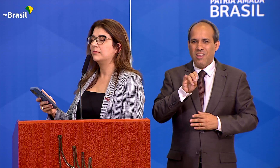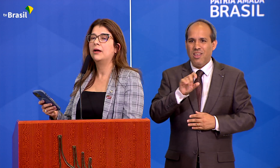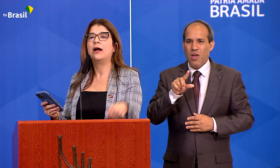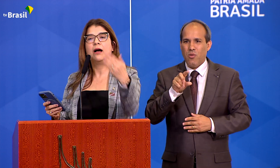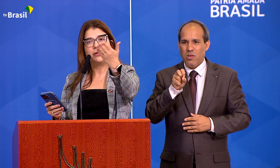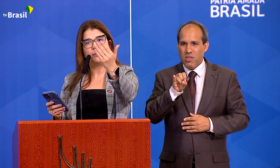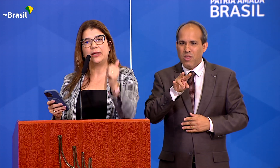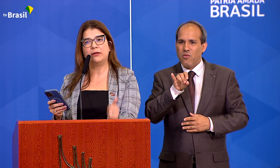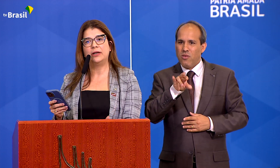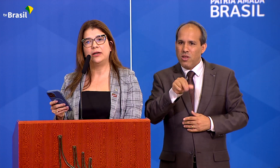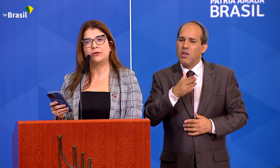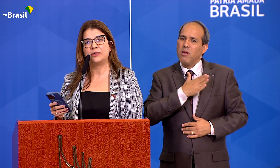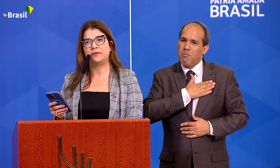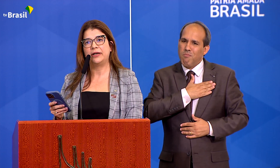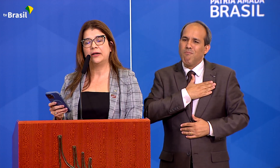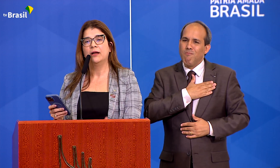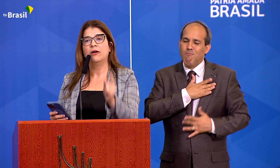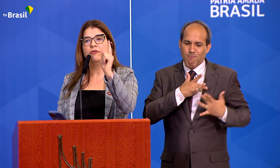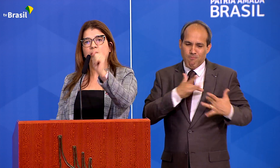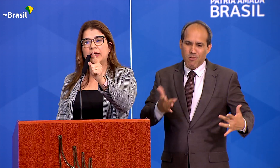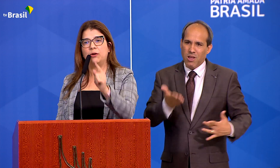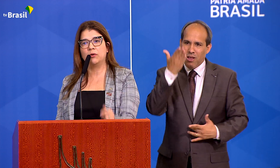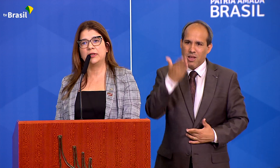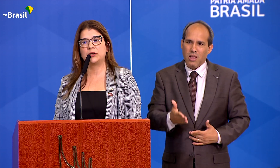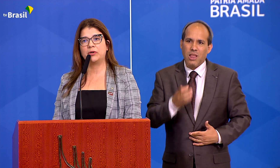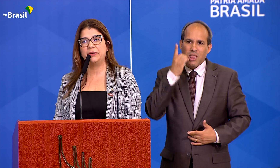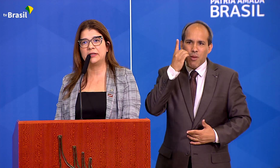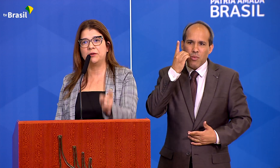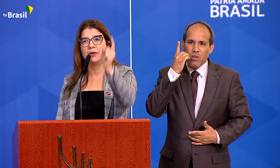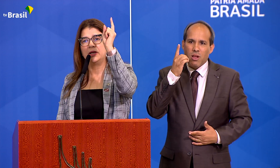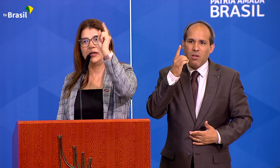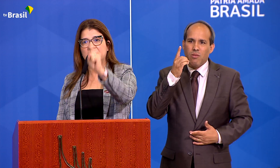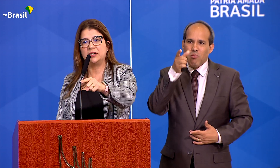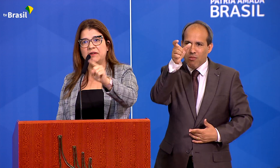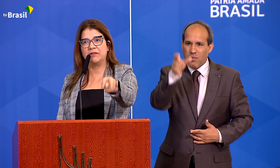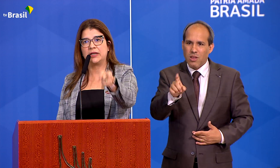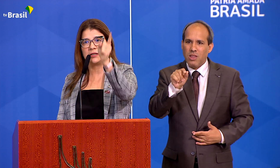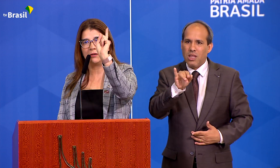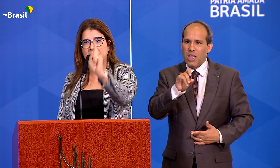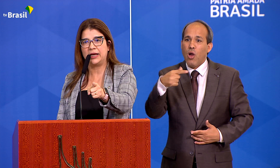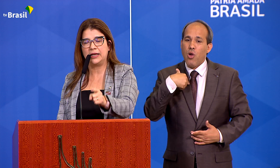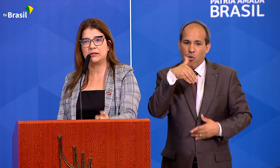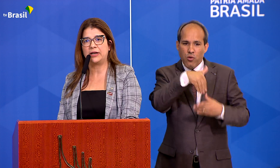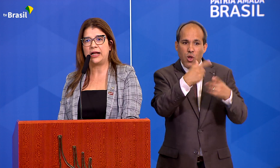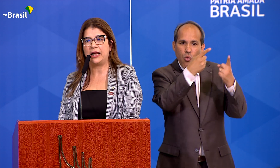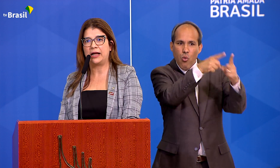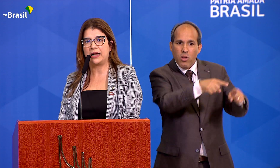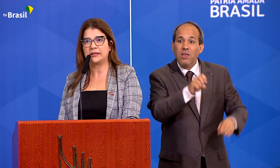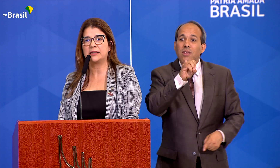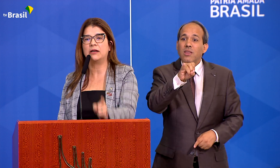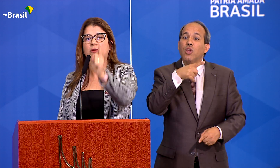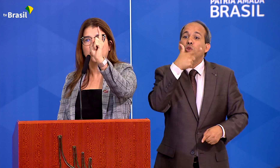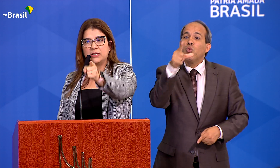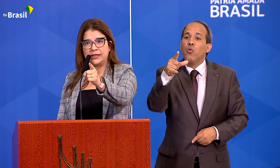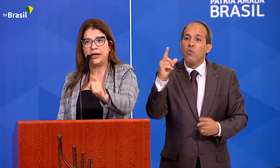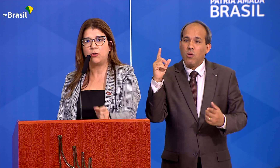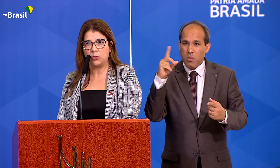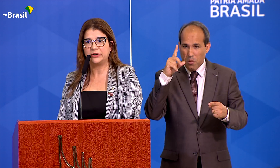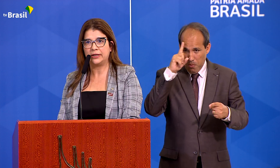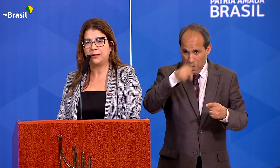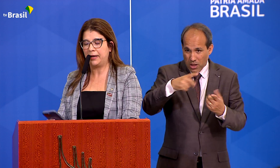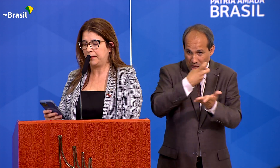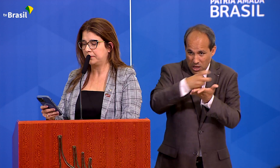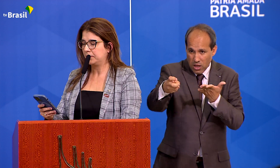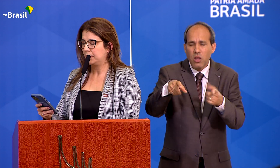solidariedade ao Deputado Daniel da Silveira votei contra a sua prisão e se tiver votação em relação à cassação